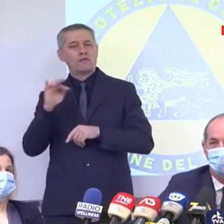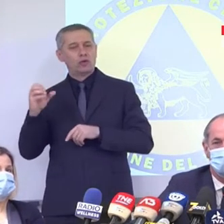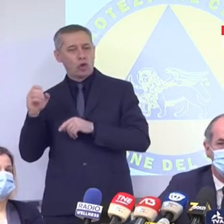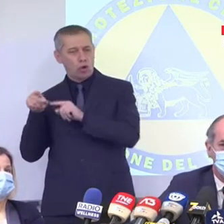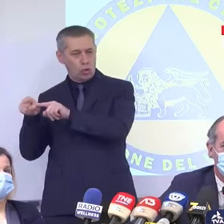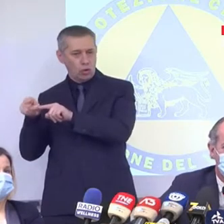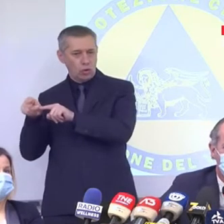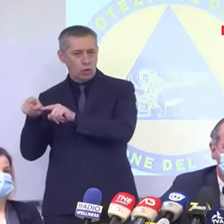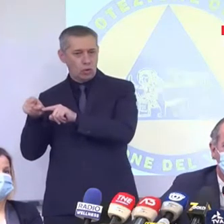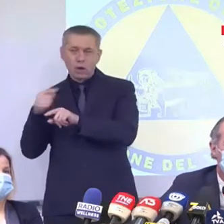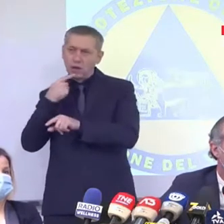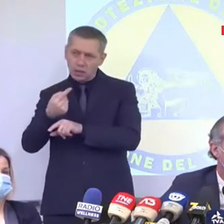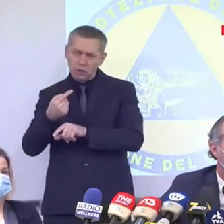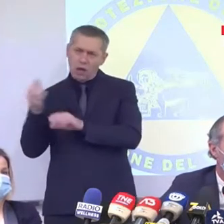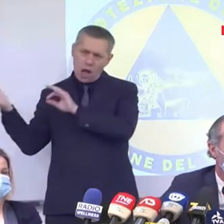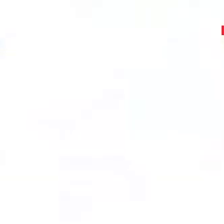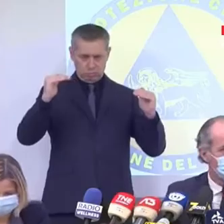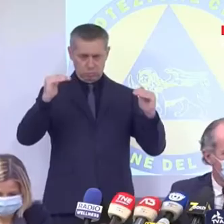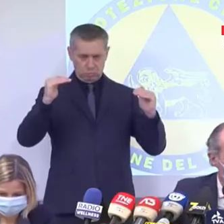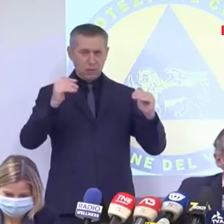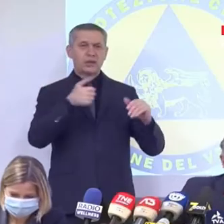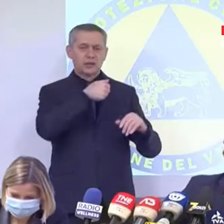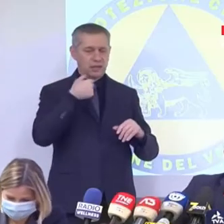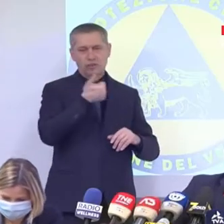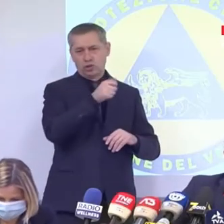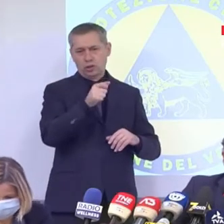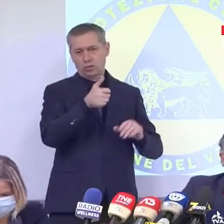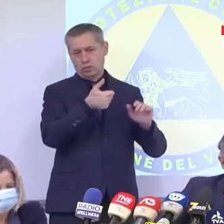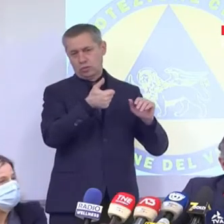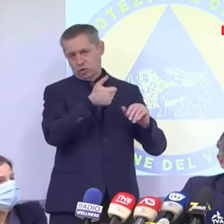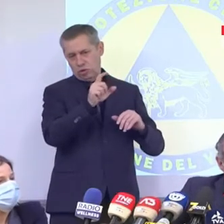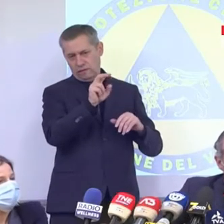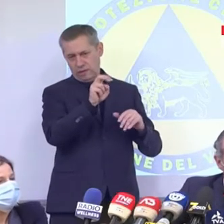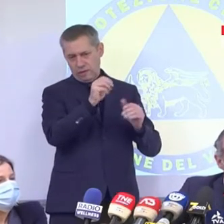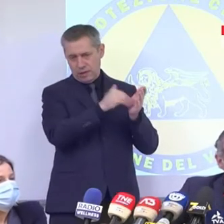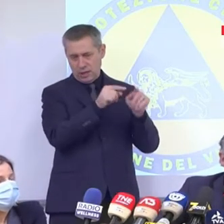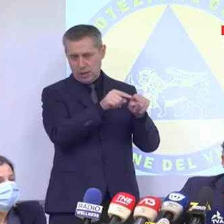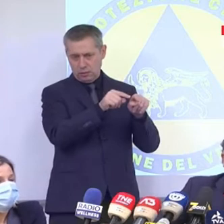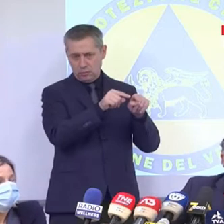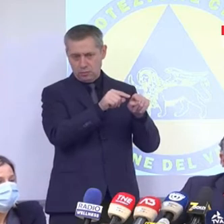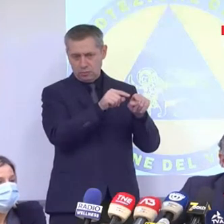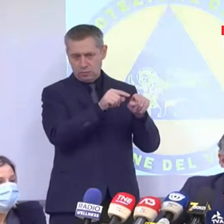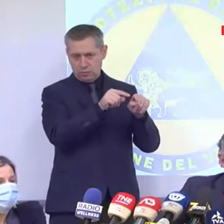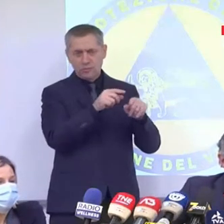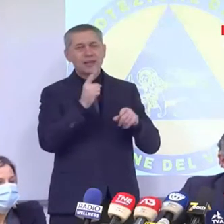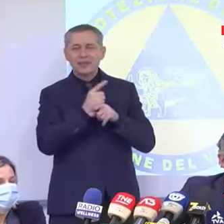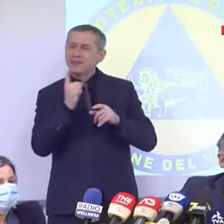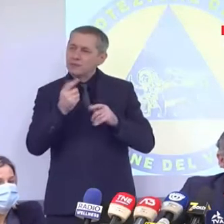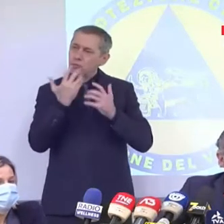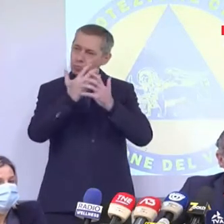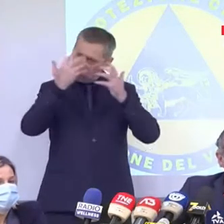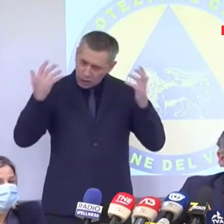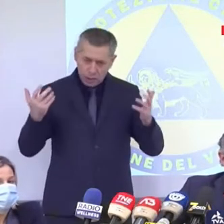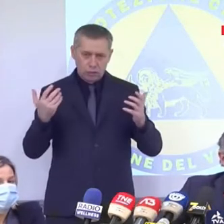arriveranno vagonate di AstraZeneca e di Johnson & Johnson. Se non chiariamo sta roba del over 60 e under 60, cioè